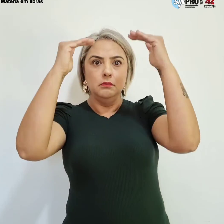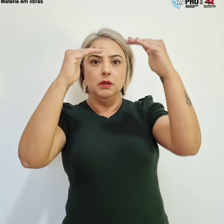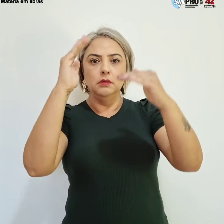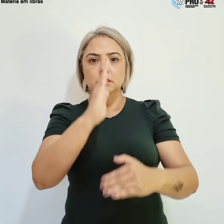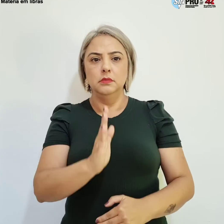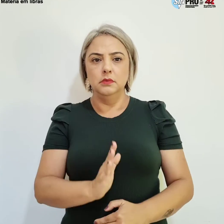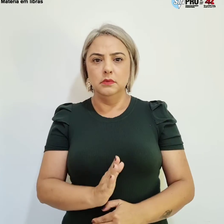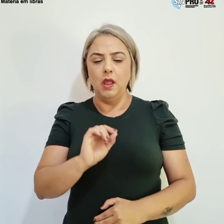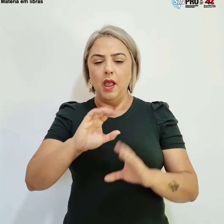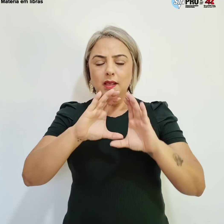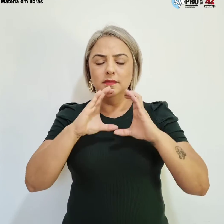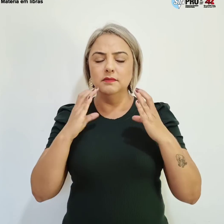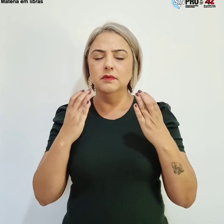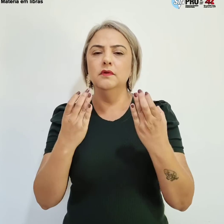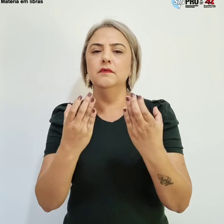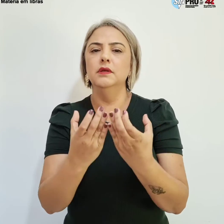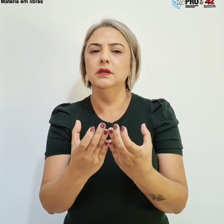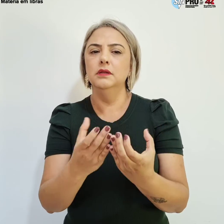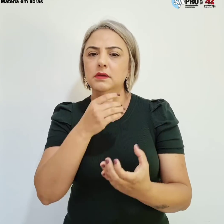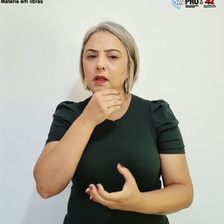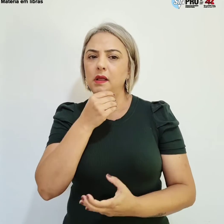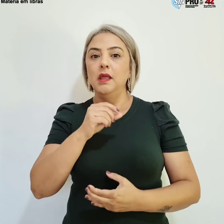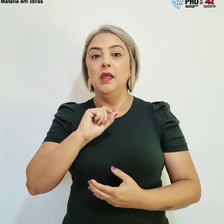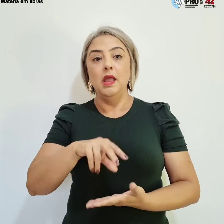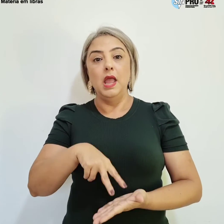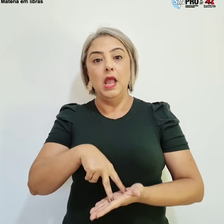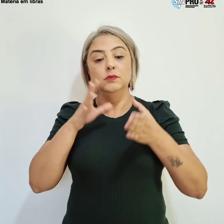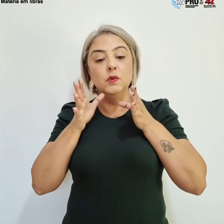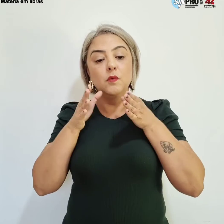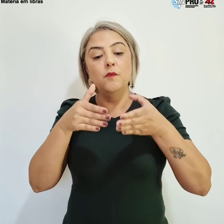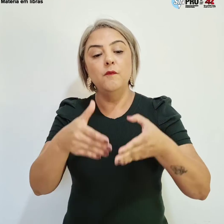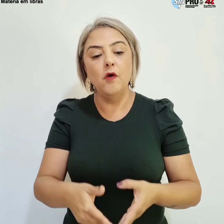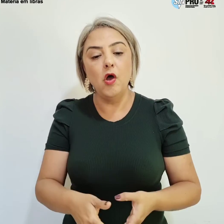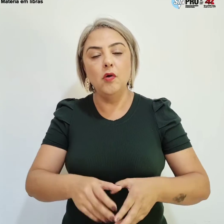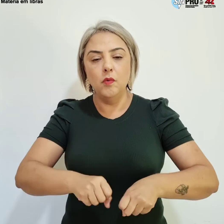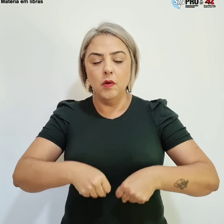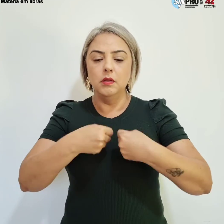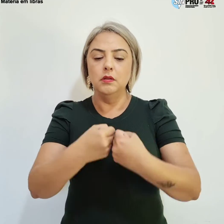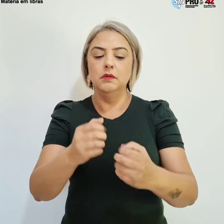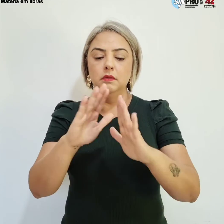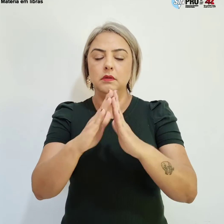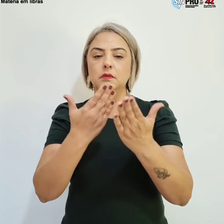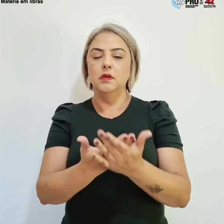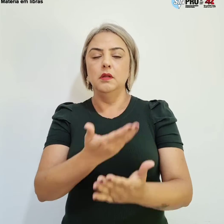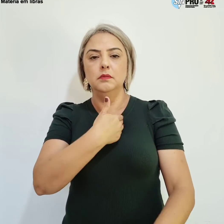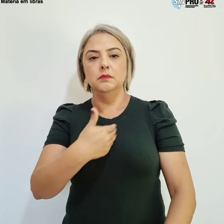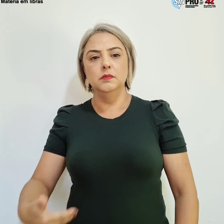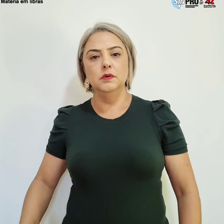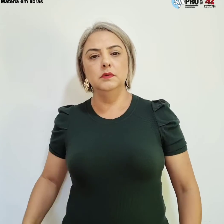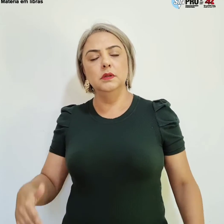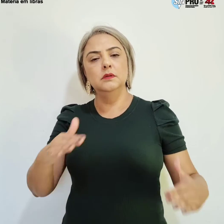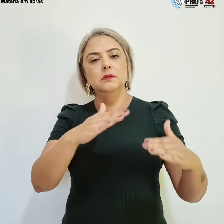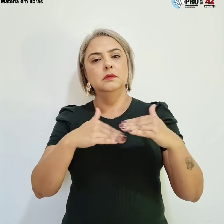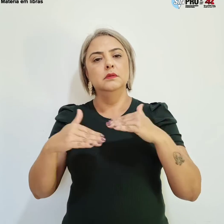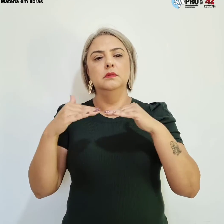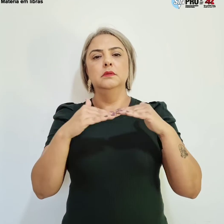essa conferência deve colocar no centro a defesa da escola pública, a democracia, da